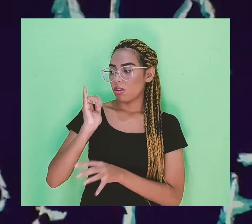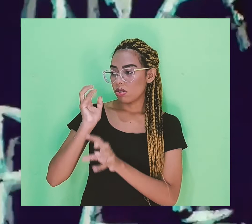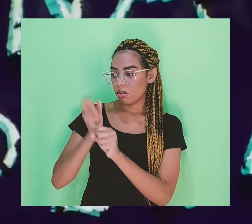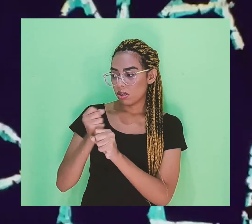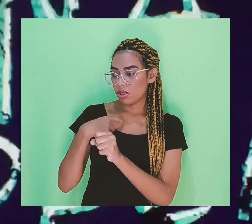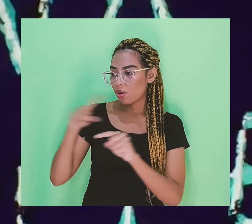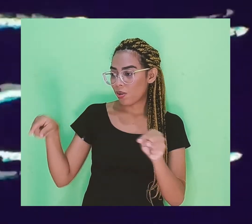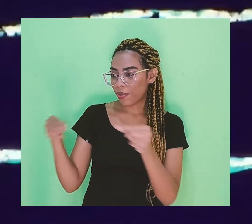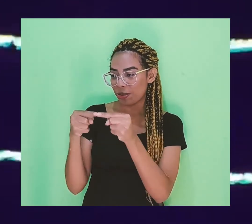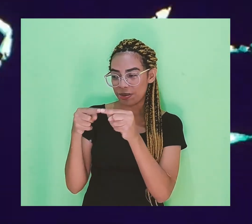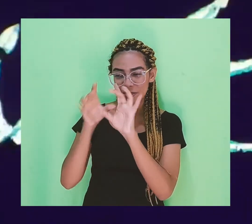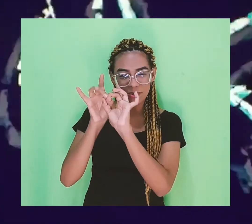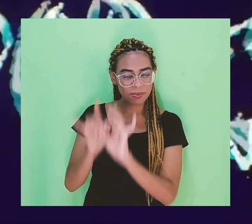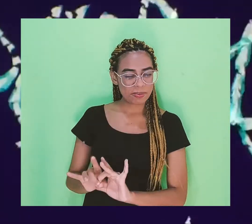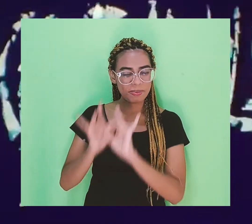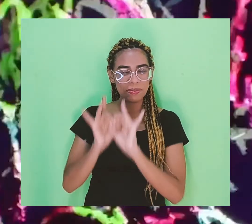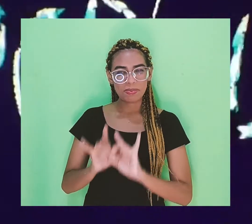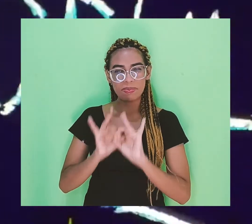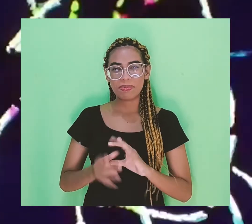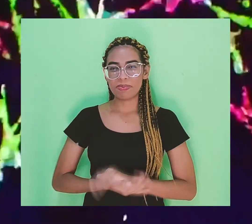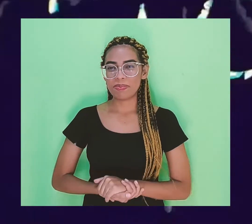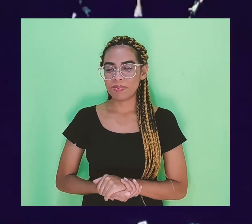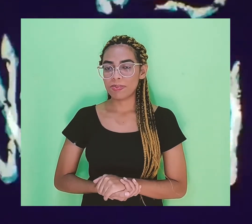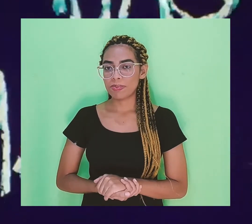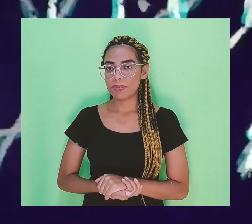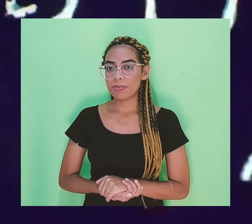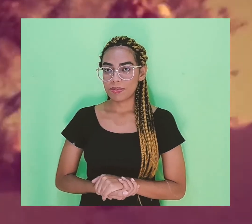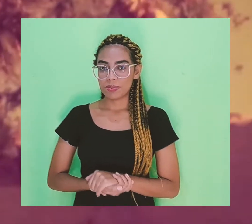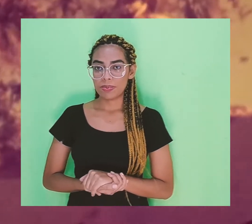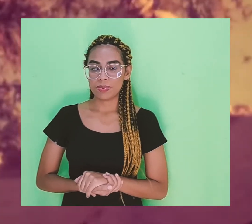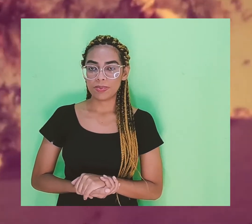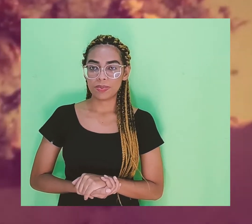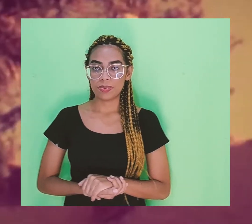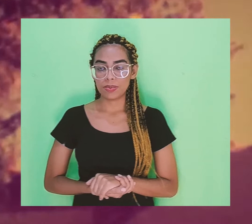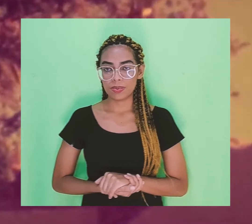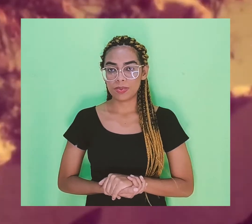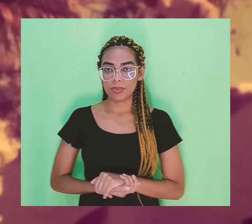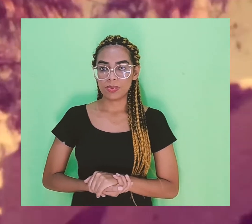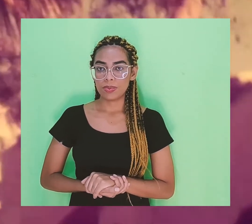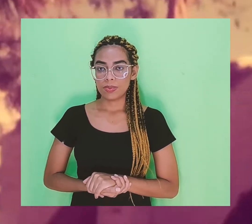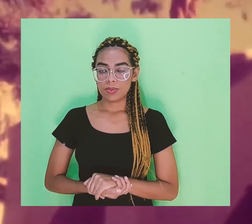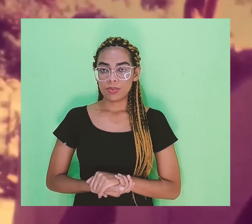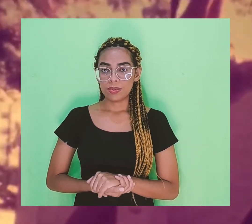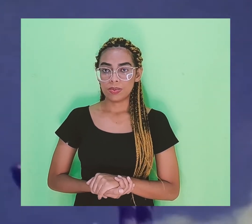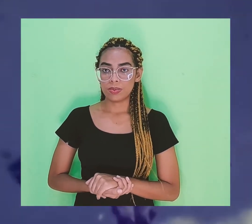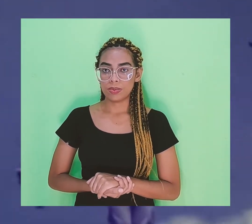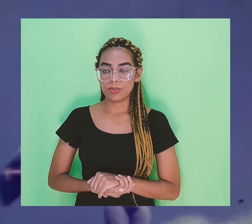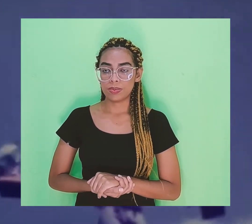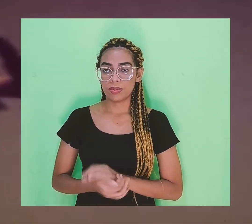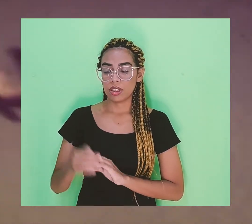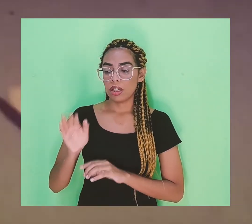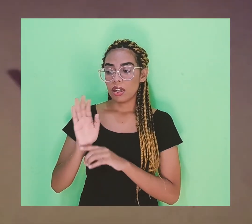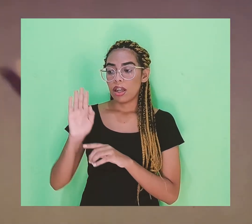tudo a ver com o que tu falou, fazer um link aqui, conseguir fazer. Por isso que eu lembrei. Porque é a história do Zikpeng,